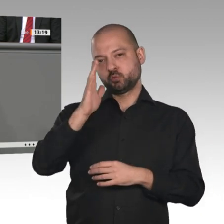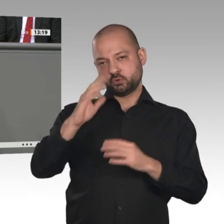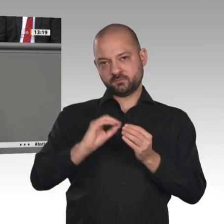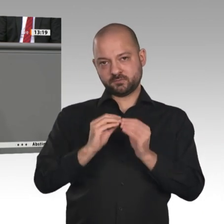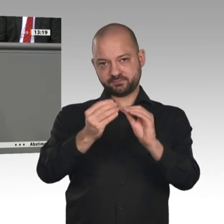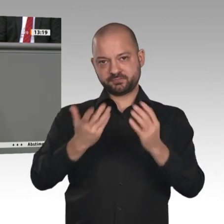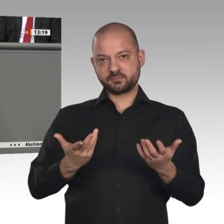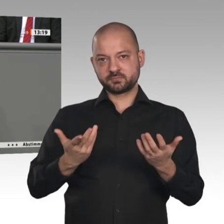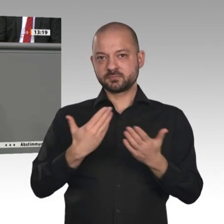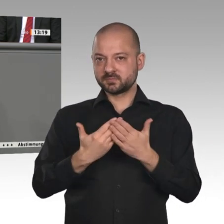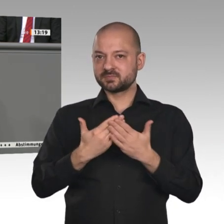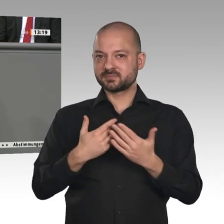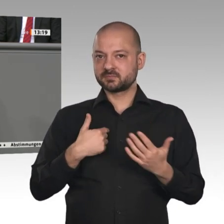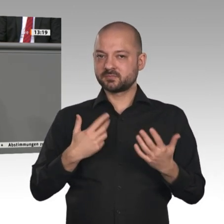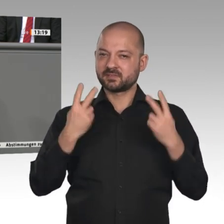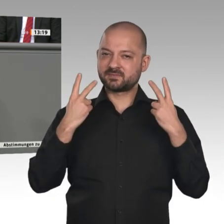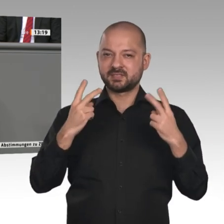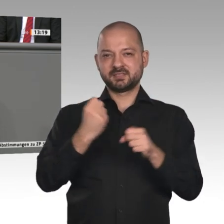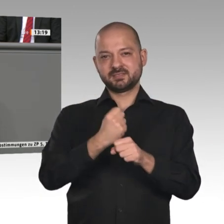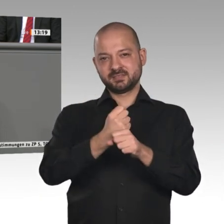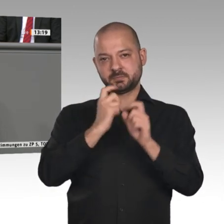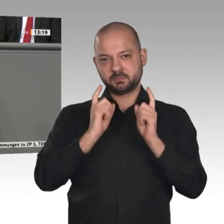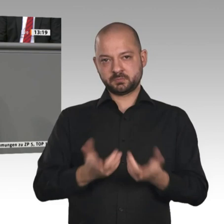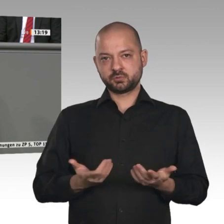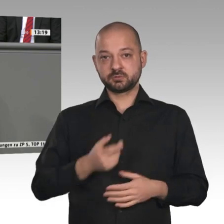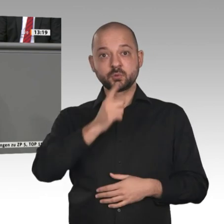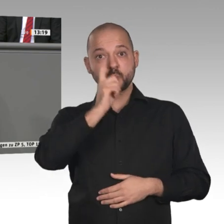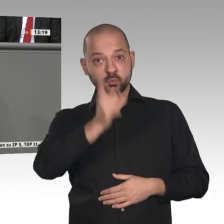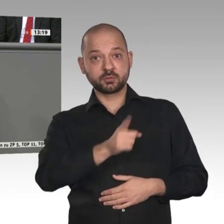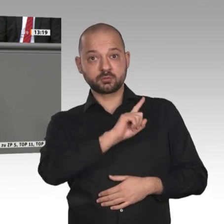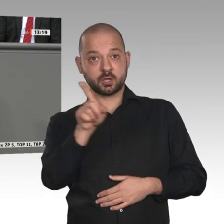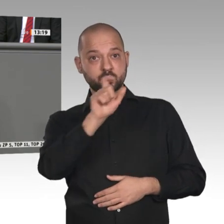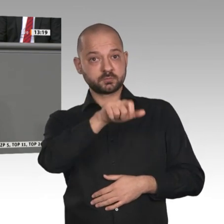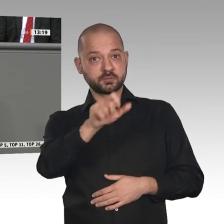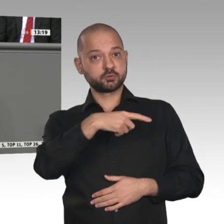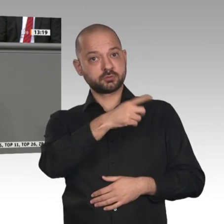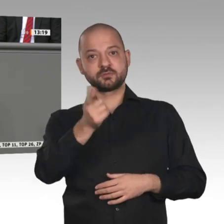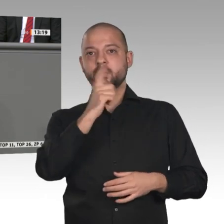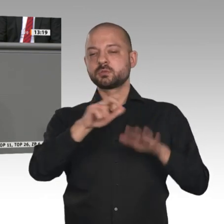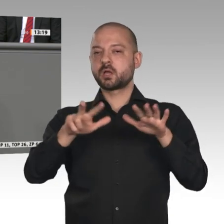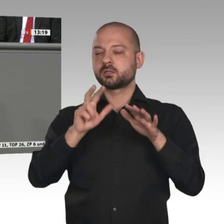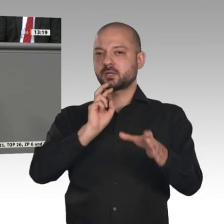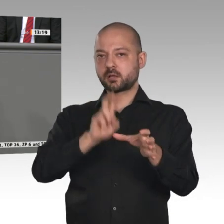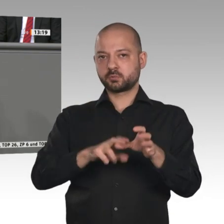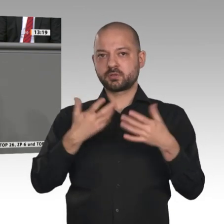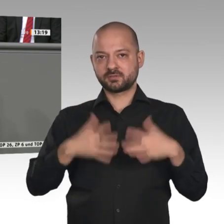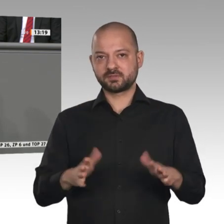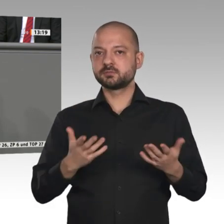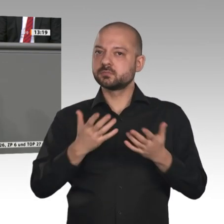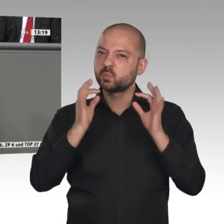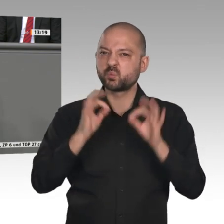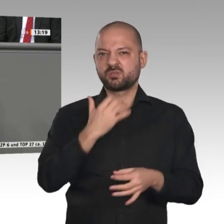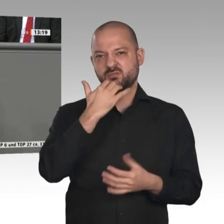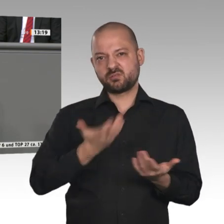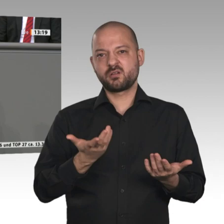zu großzügig sein mit der Staatsangehörigkeit. Wir dürfen streng sein. Ist man in Wuhan und von einem neuen Virus betroffen, dann